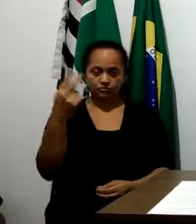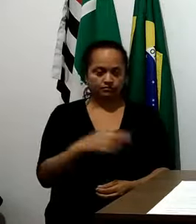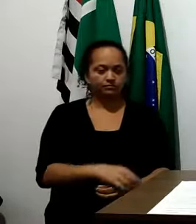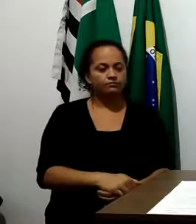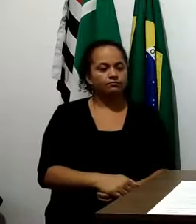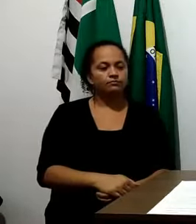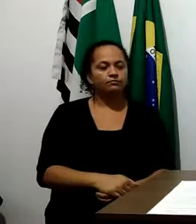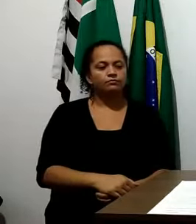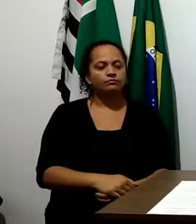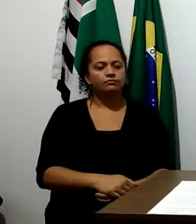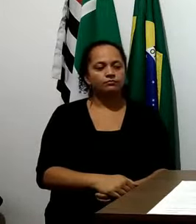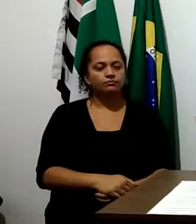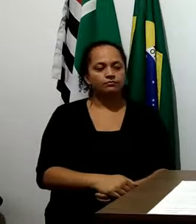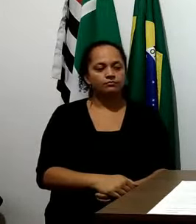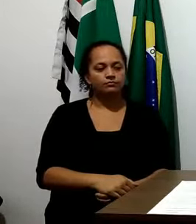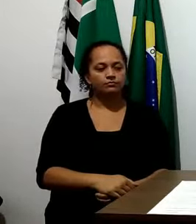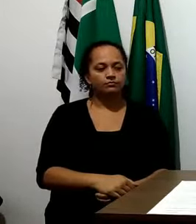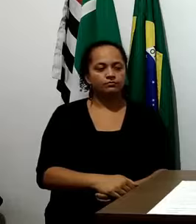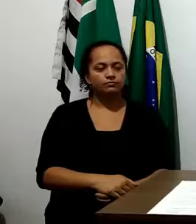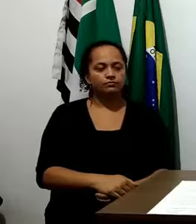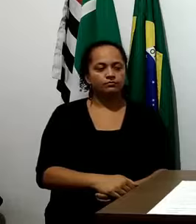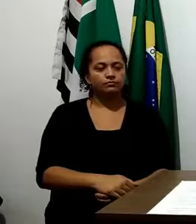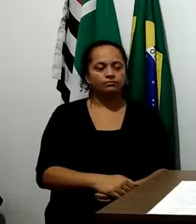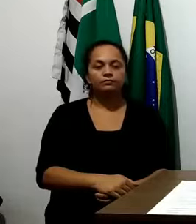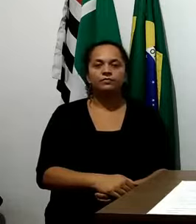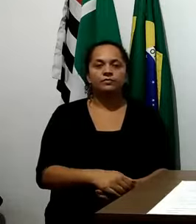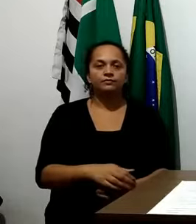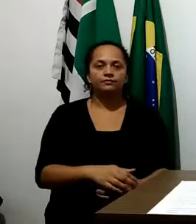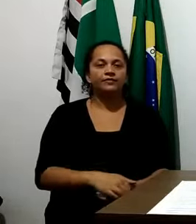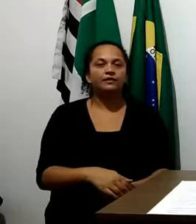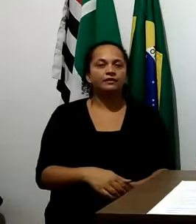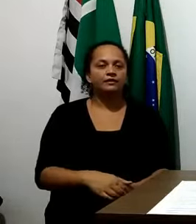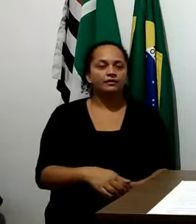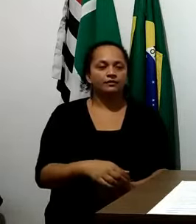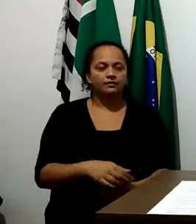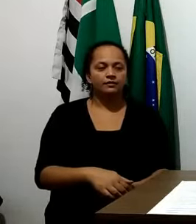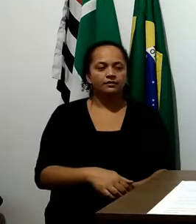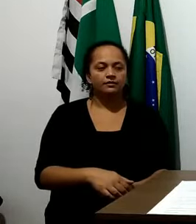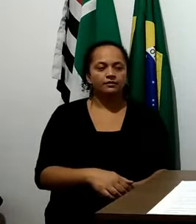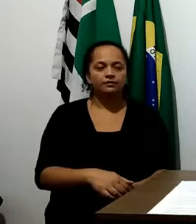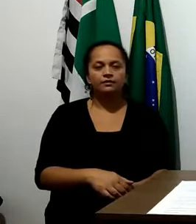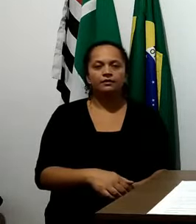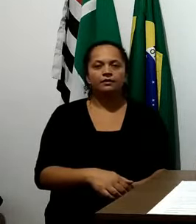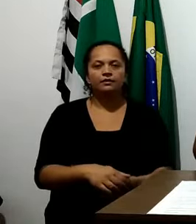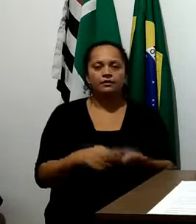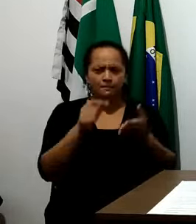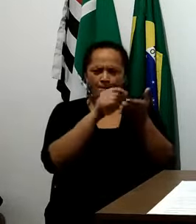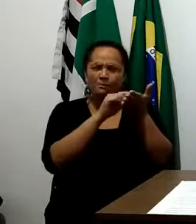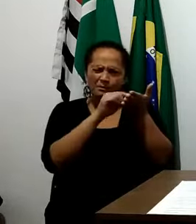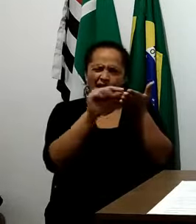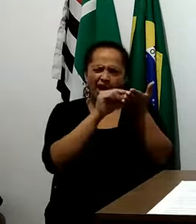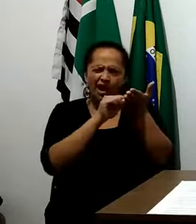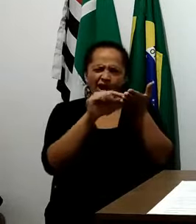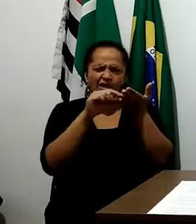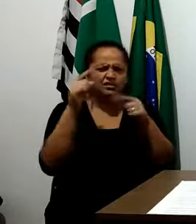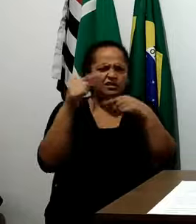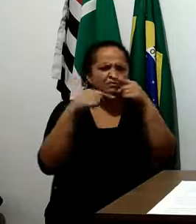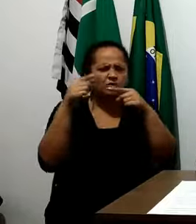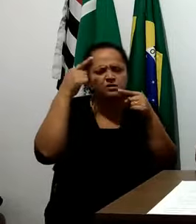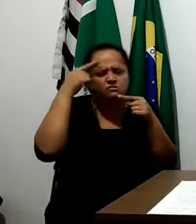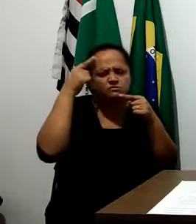23. Você não precisa ler, a gente não vai ler todos os textos, mas apenas para que você marque e leia depois e medite sobre